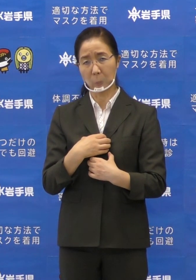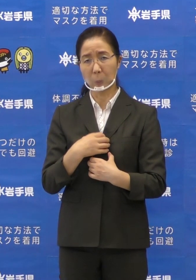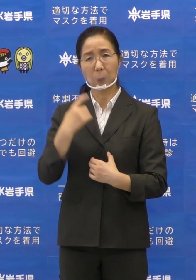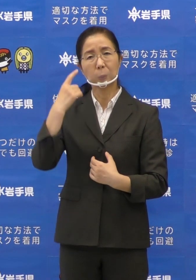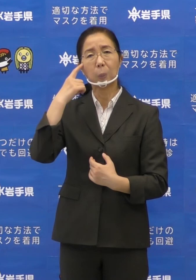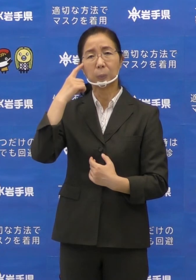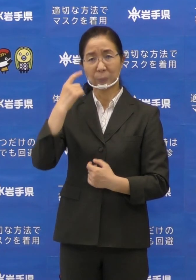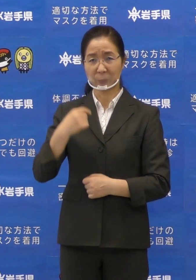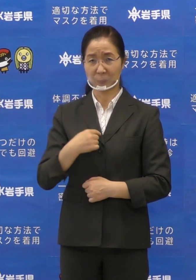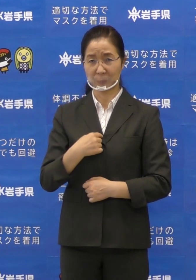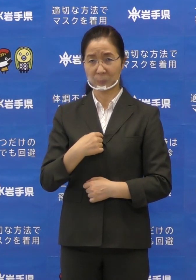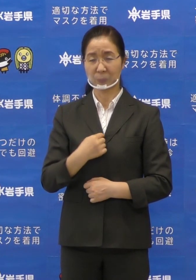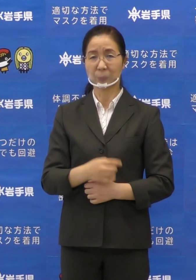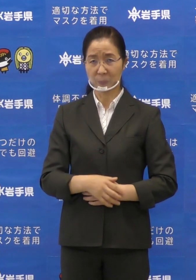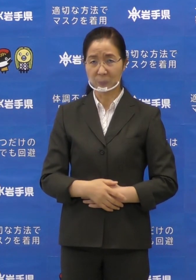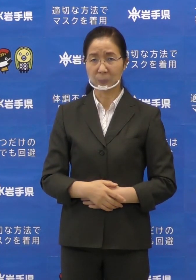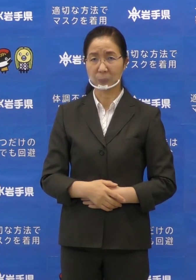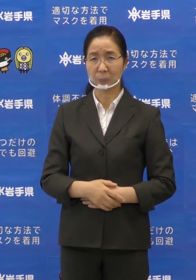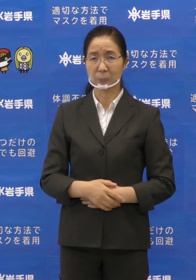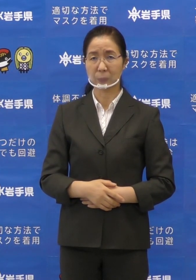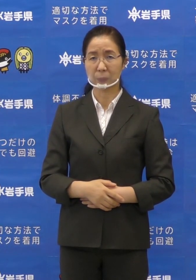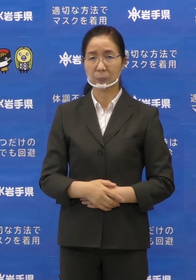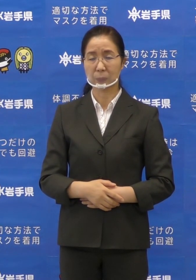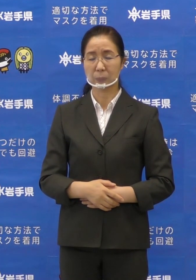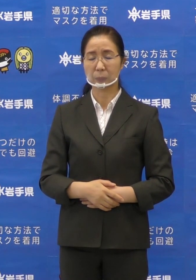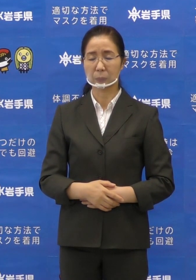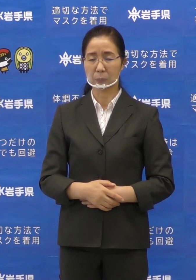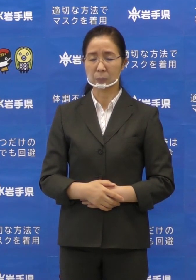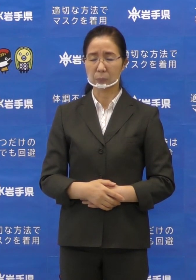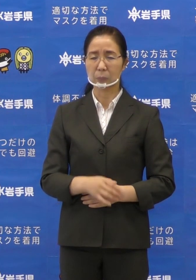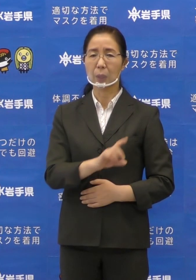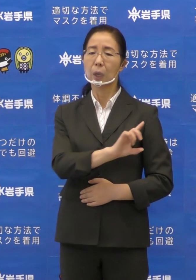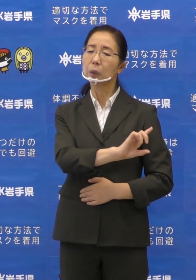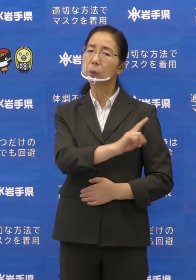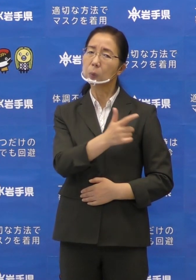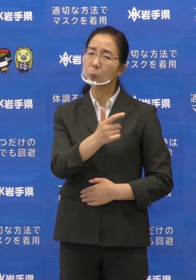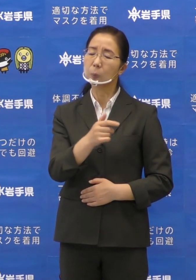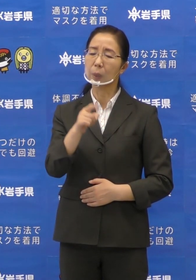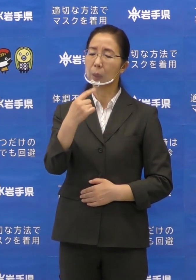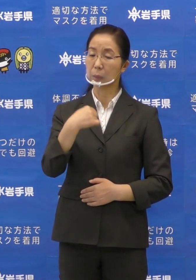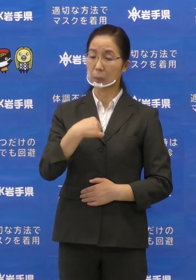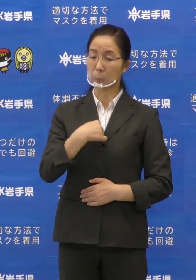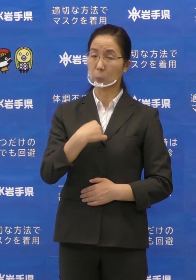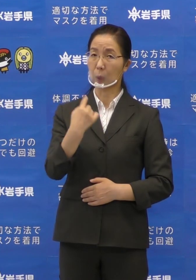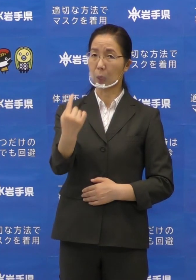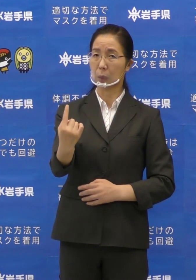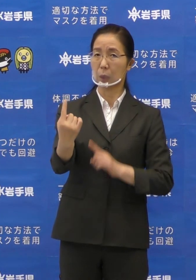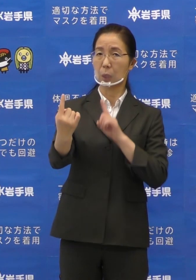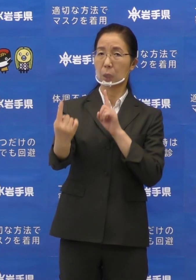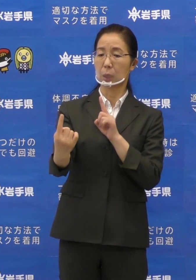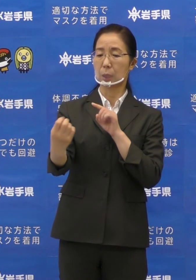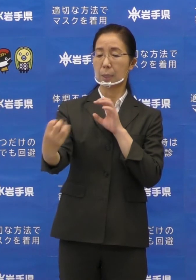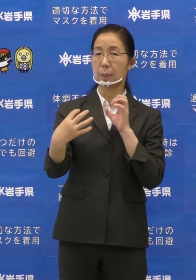ども、まあ、いろいろこう一対一で話す機会もありましたし、